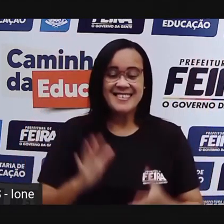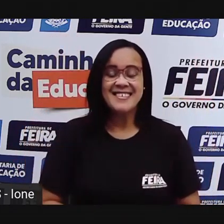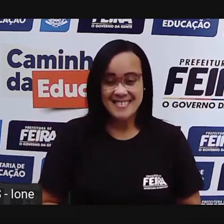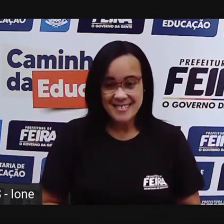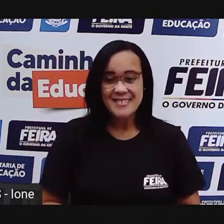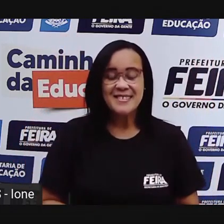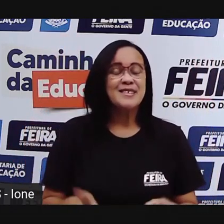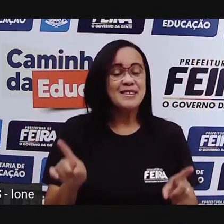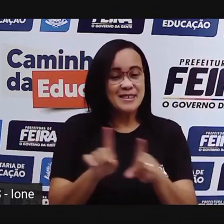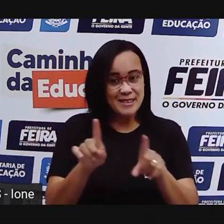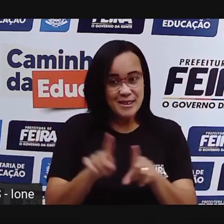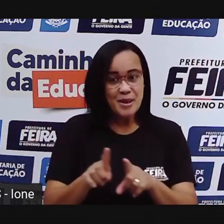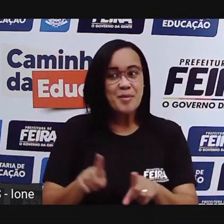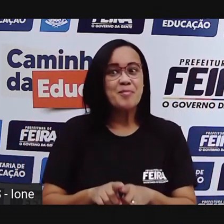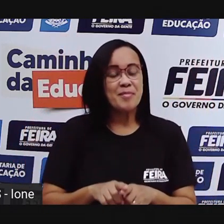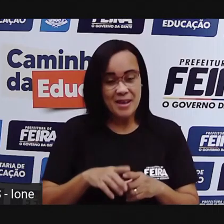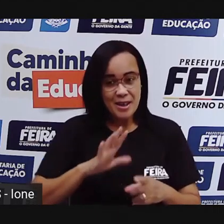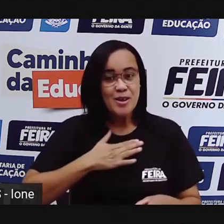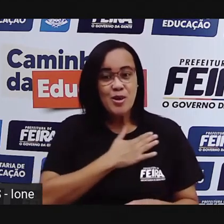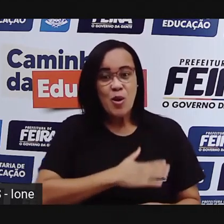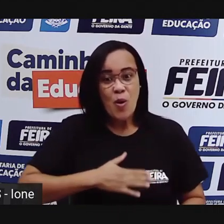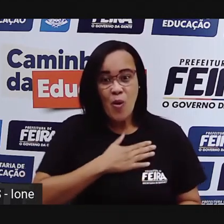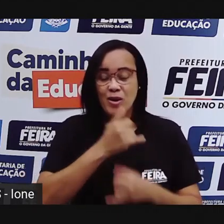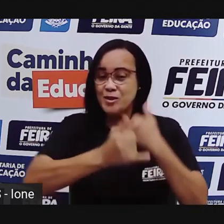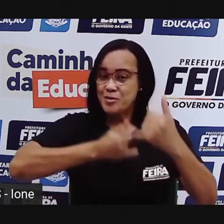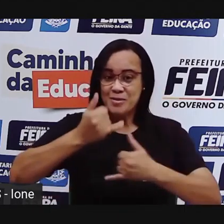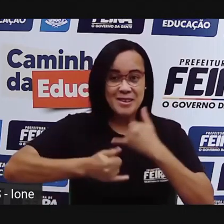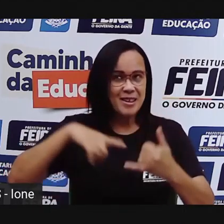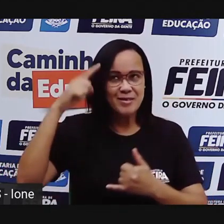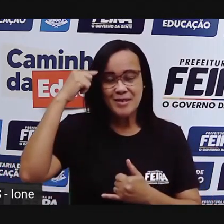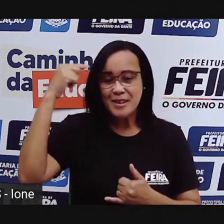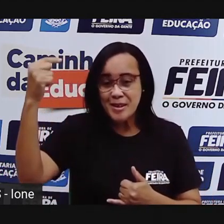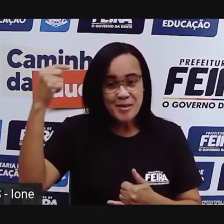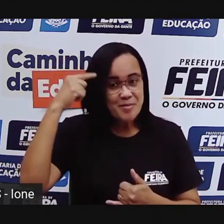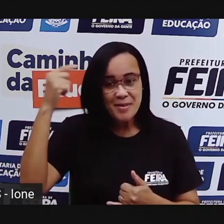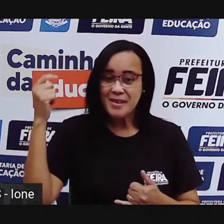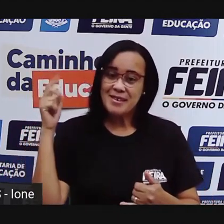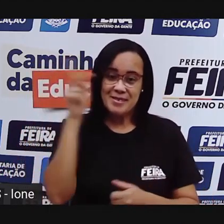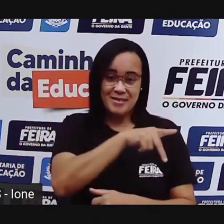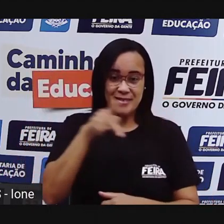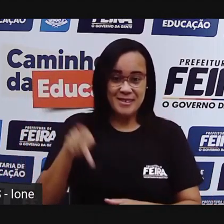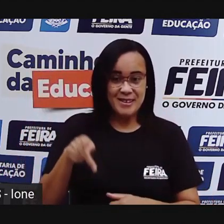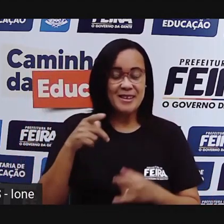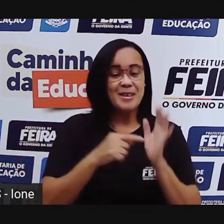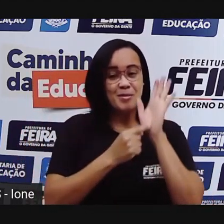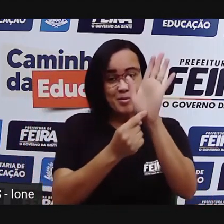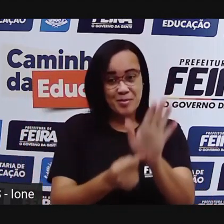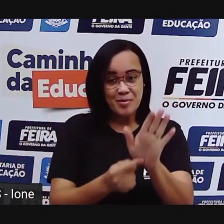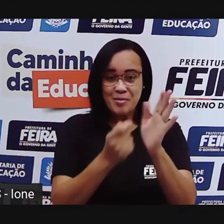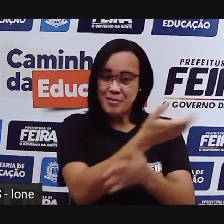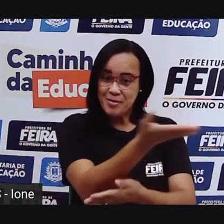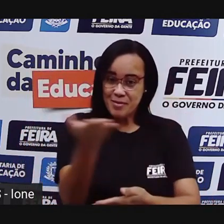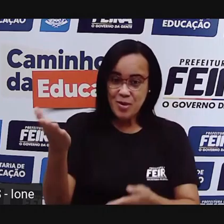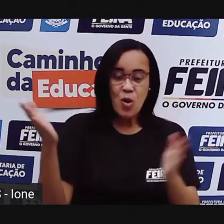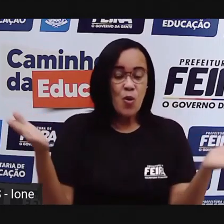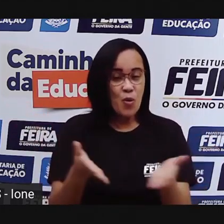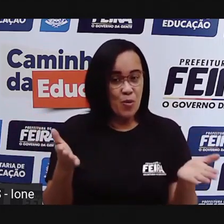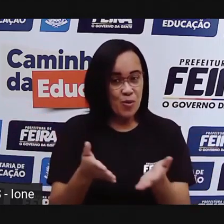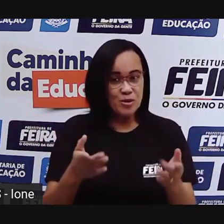a mão! Eu também adoro brincar e vocês nem imaginam o que a Proelisa trouxe hoje para vocês. Ah, não